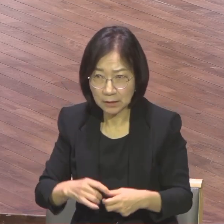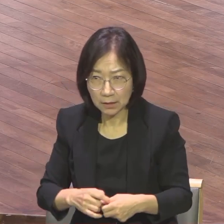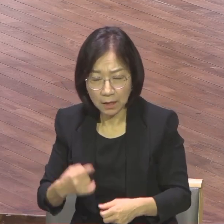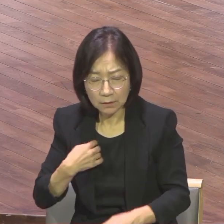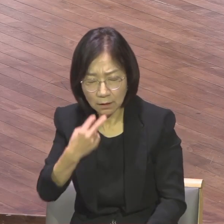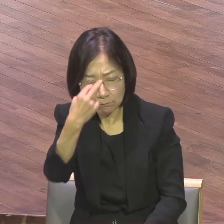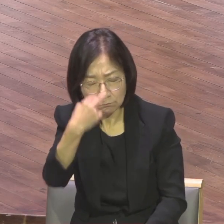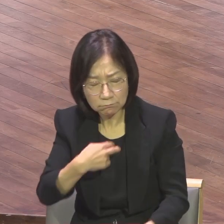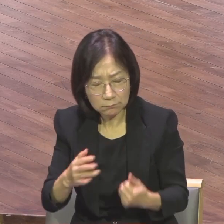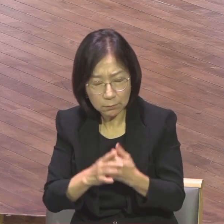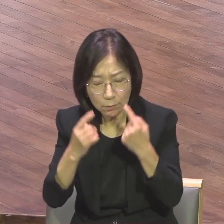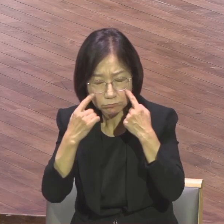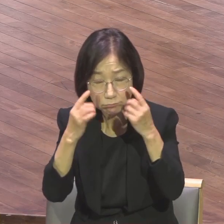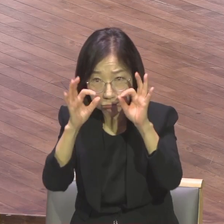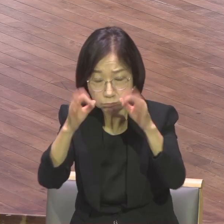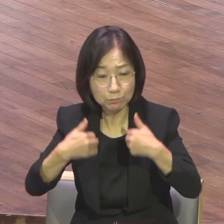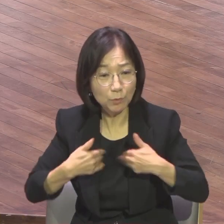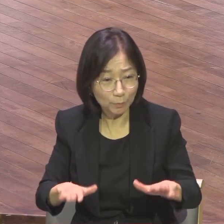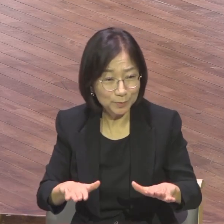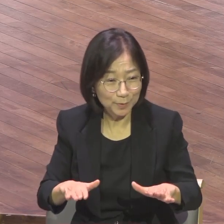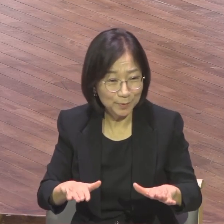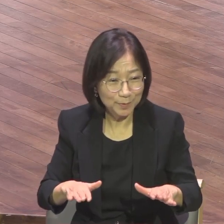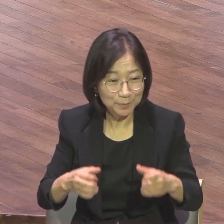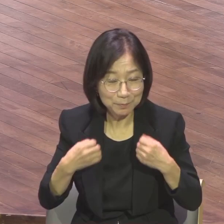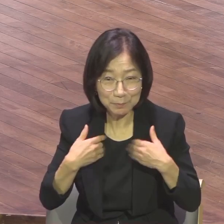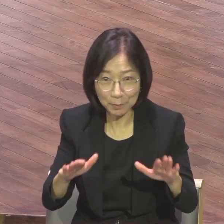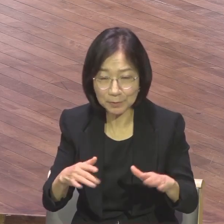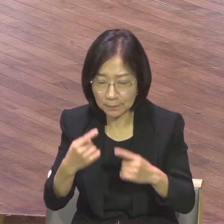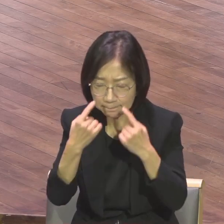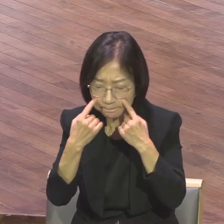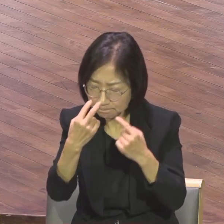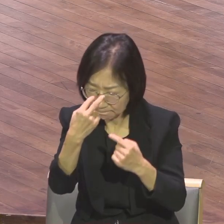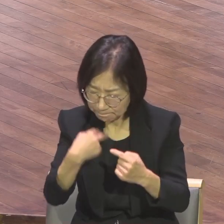그래서 1년 동안 모았다는 것입니다. 모아가지고 드립니다.